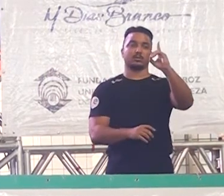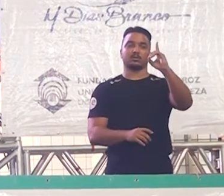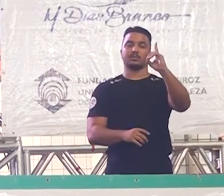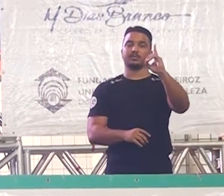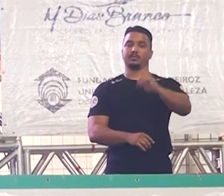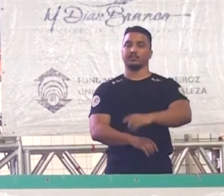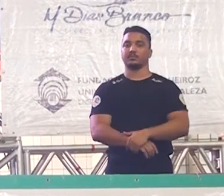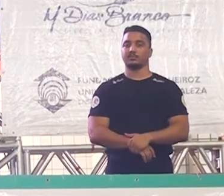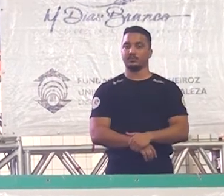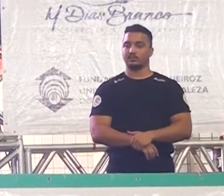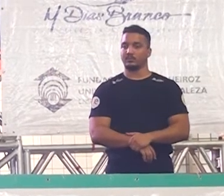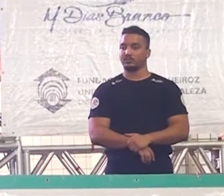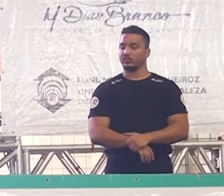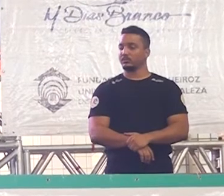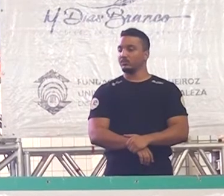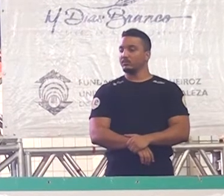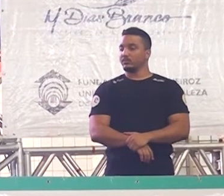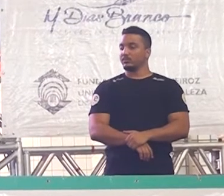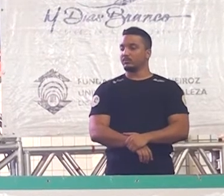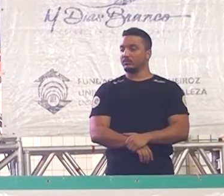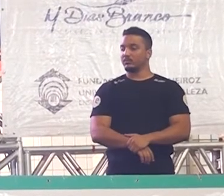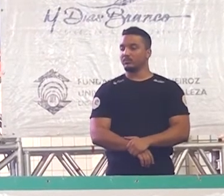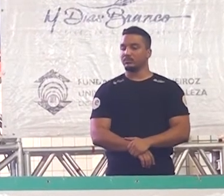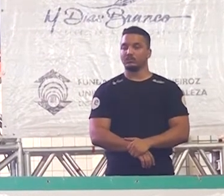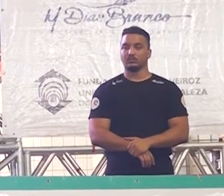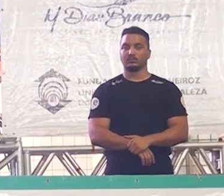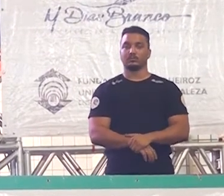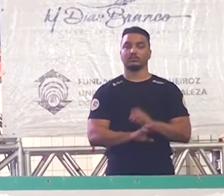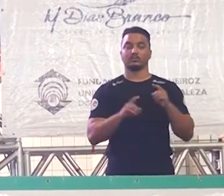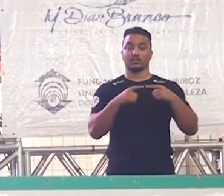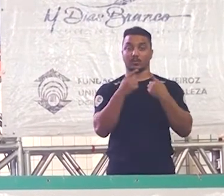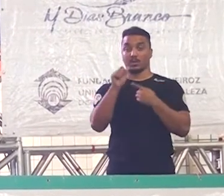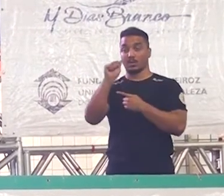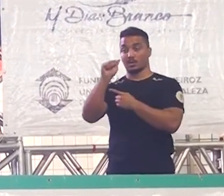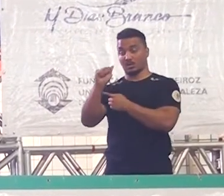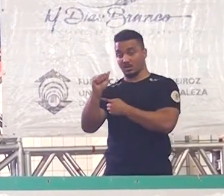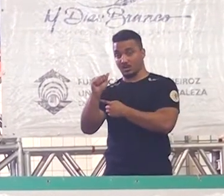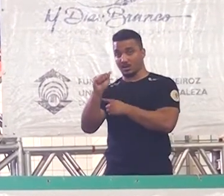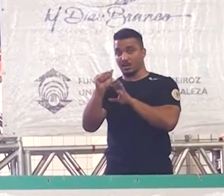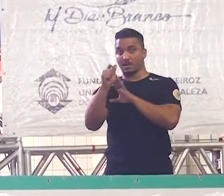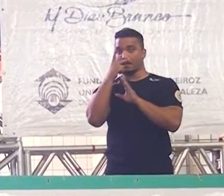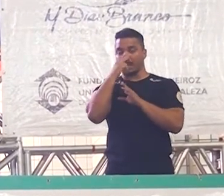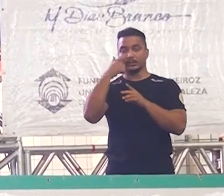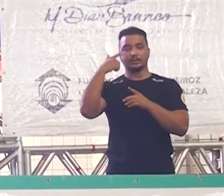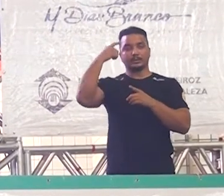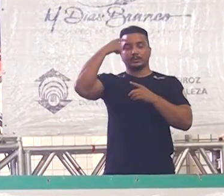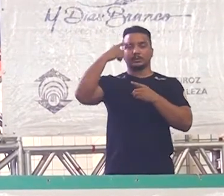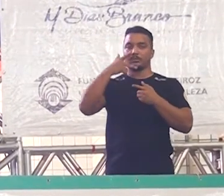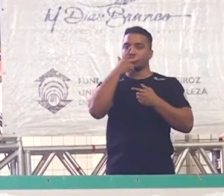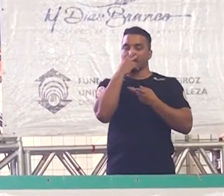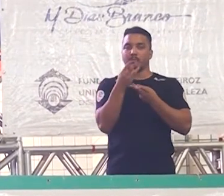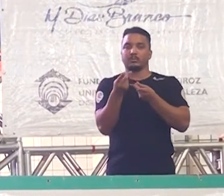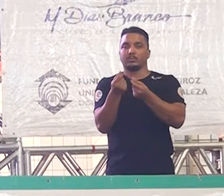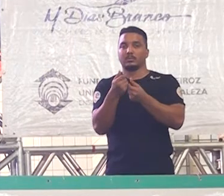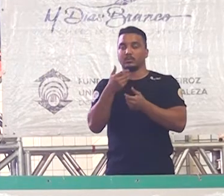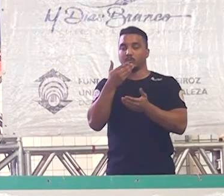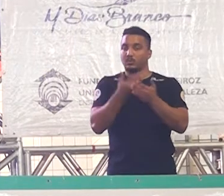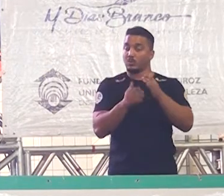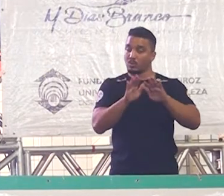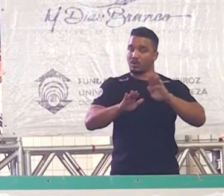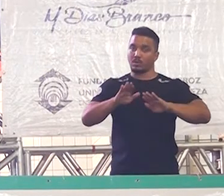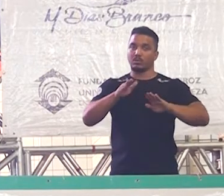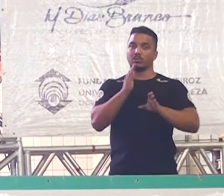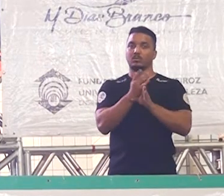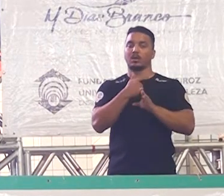D. Beleza? Elemento distrator, o item A, porque se no invés de distância eu tivesse tempo,